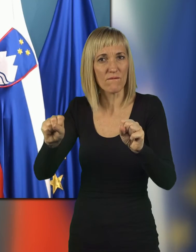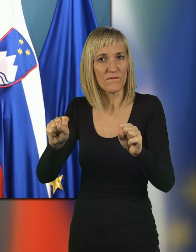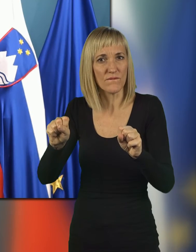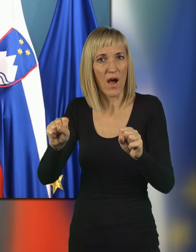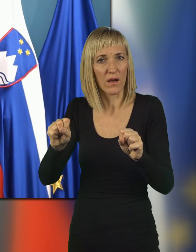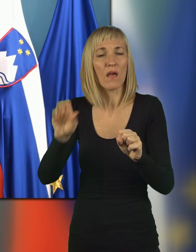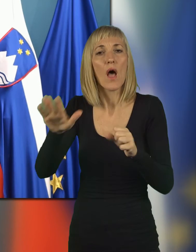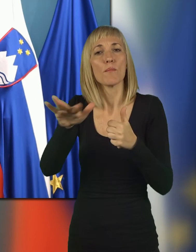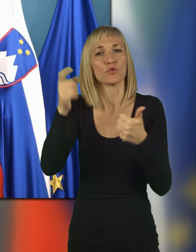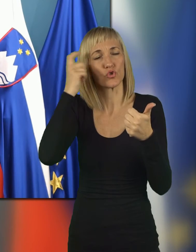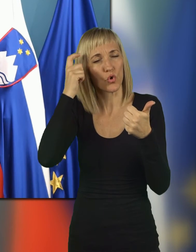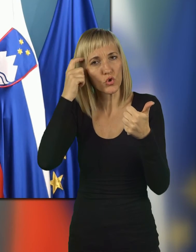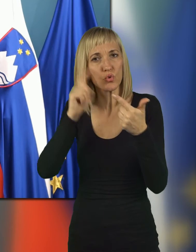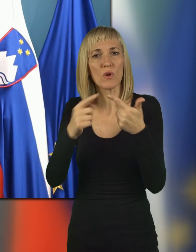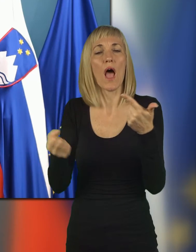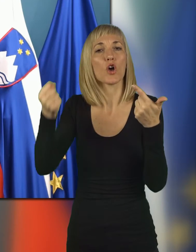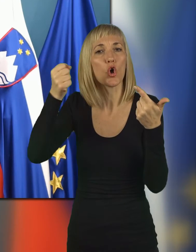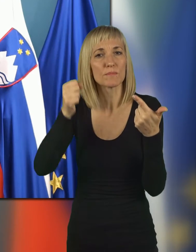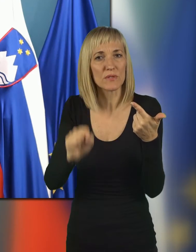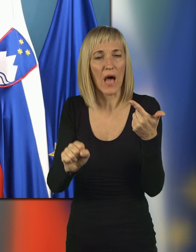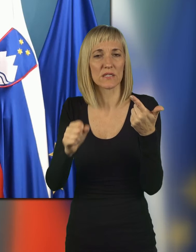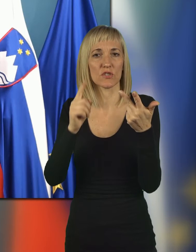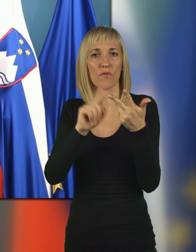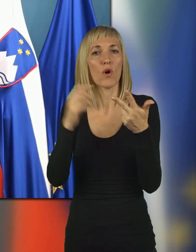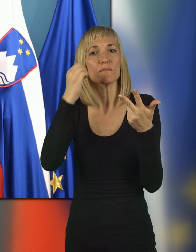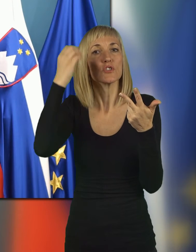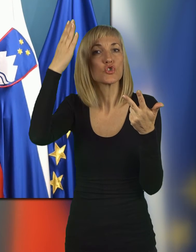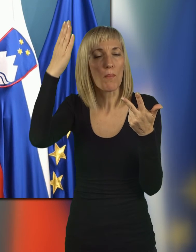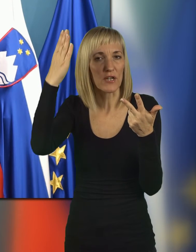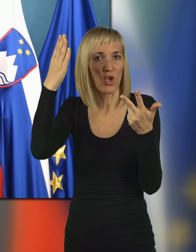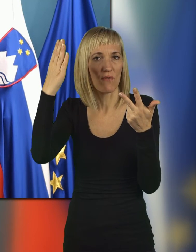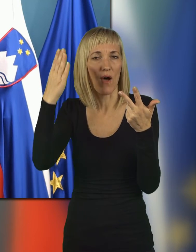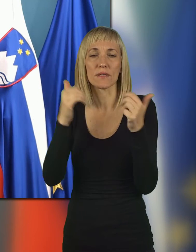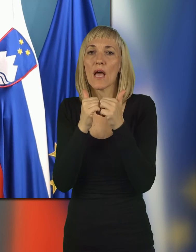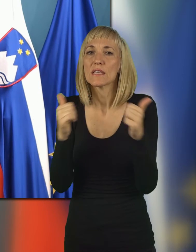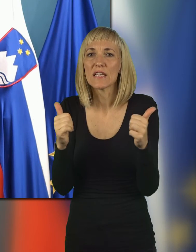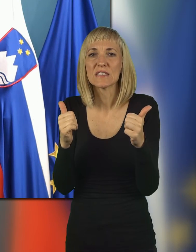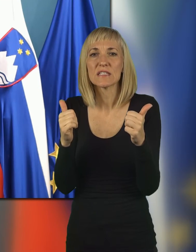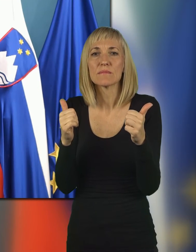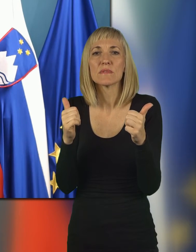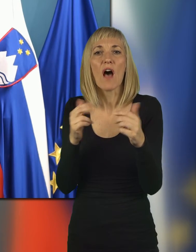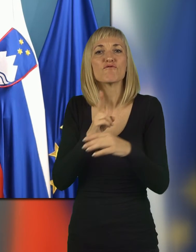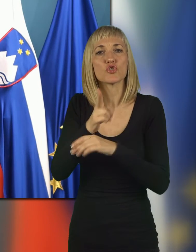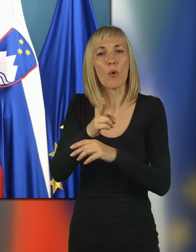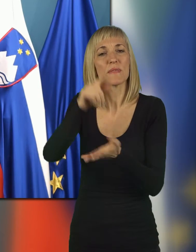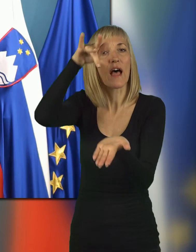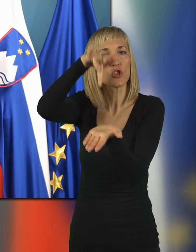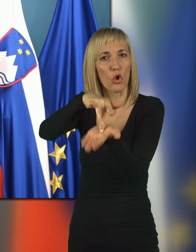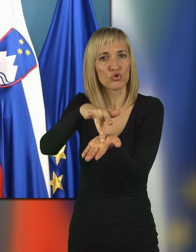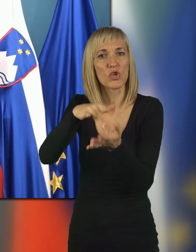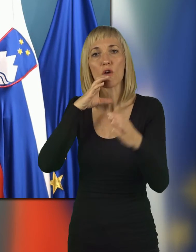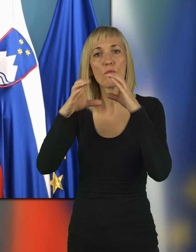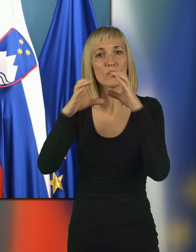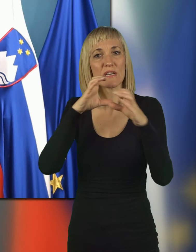tako na področju kulture, kot na področju gospodarstva, kot na področju tudi izobraževanja izjemno vstopno točko tako komuniciranja